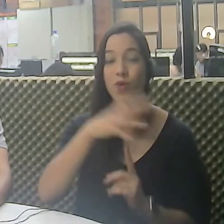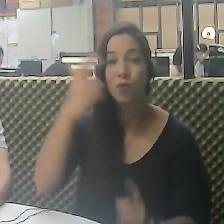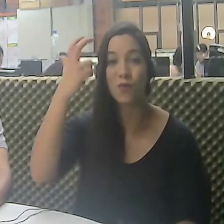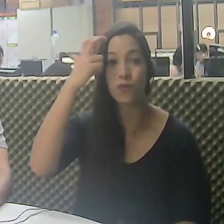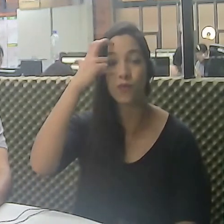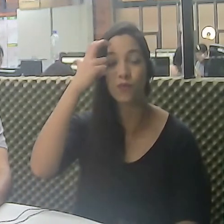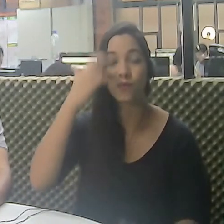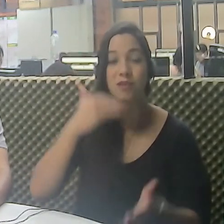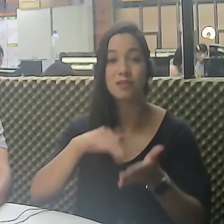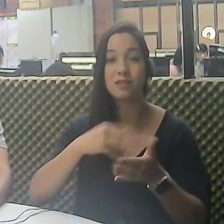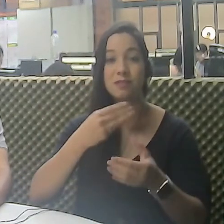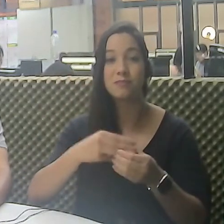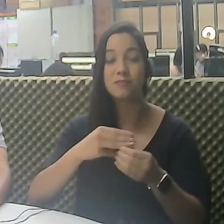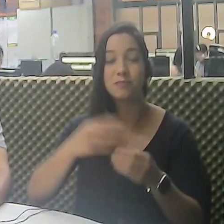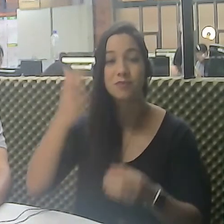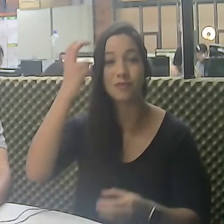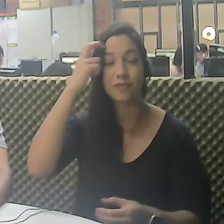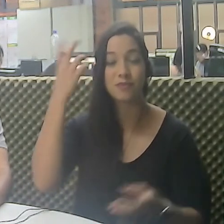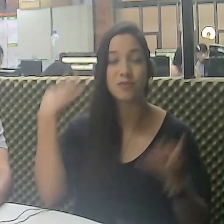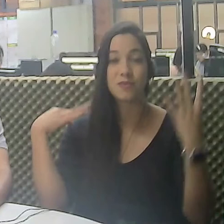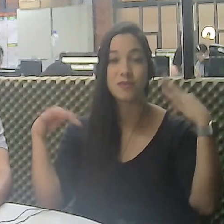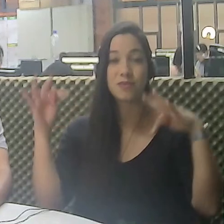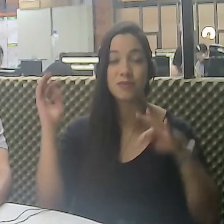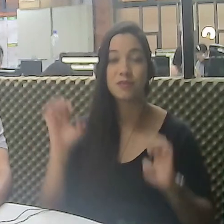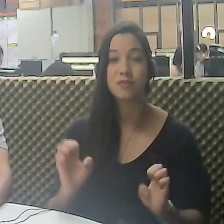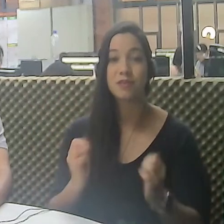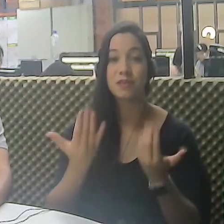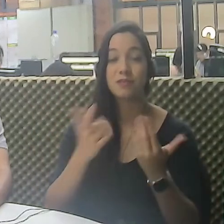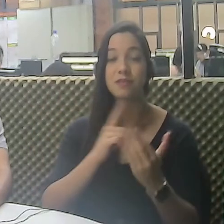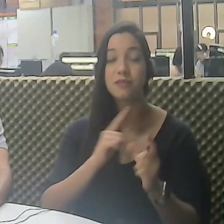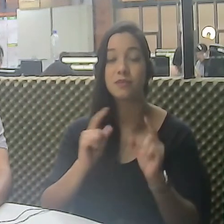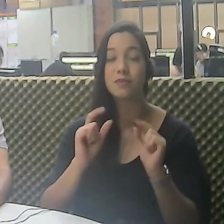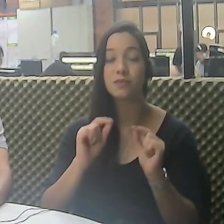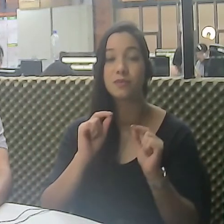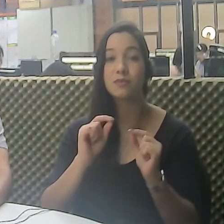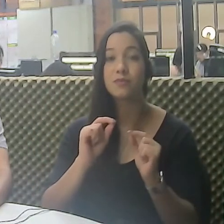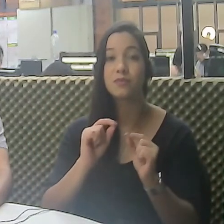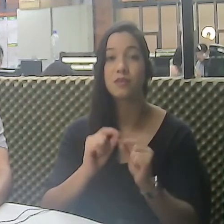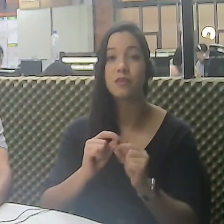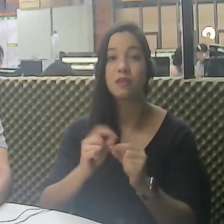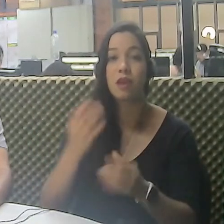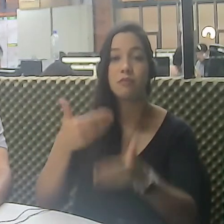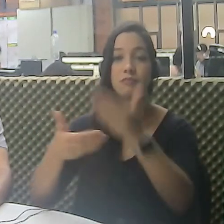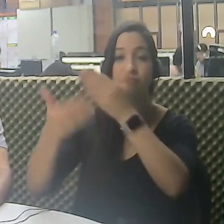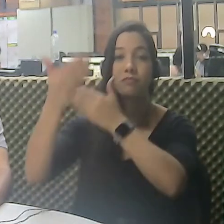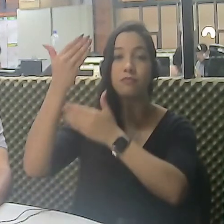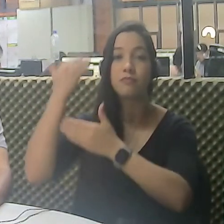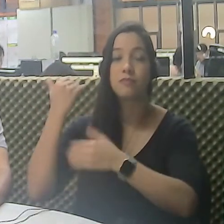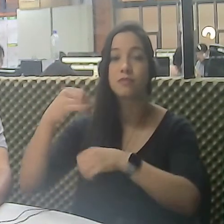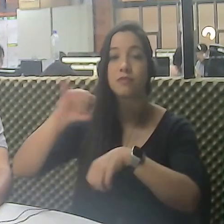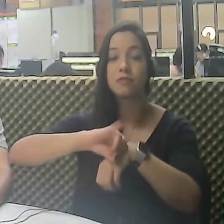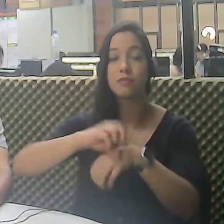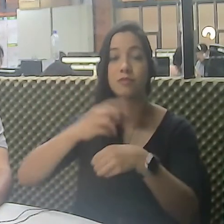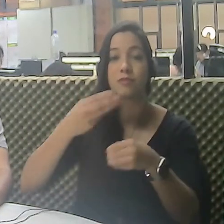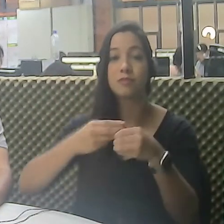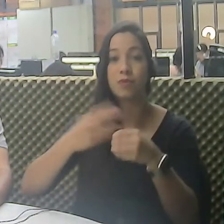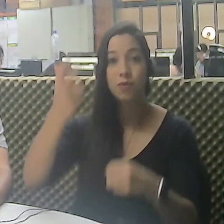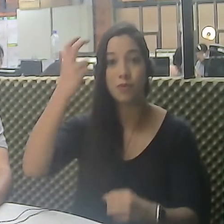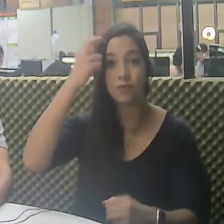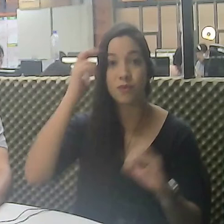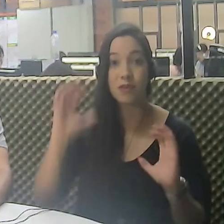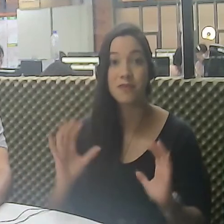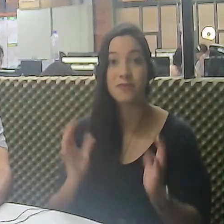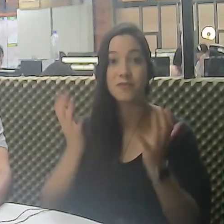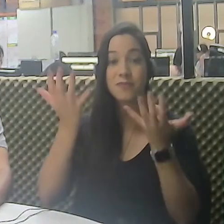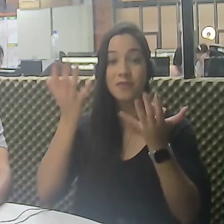realizada pela Secretaria Municipal de Cultura e Turismo. O evento traz a temática retrô ao Centro Municipal de Cultura. É a celebração da